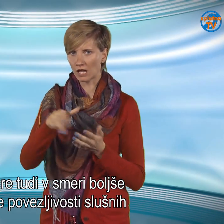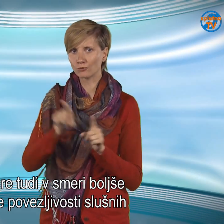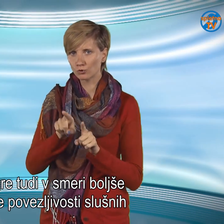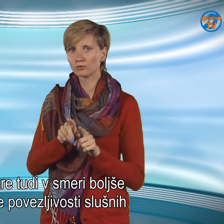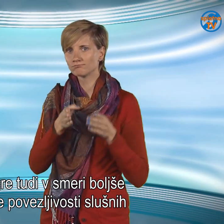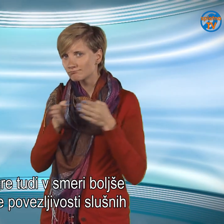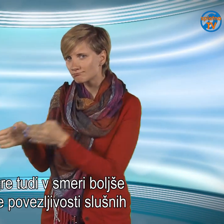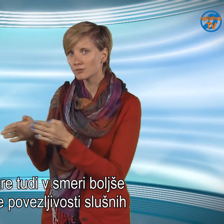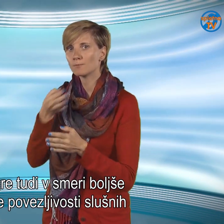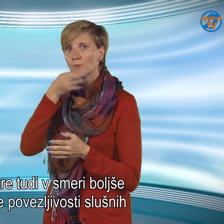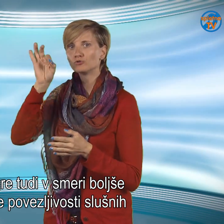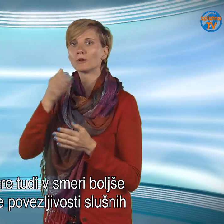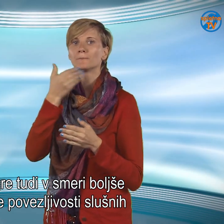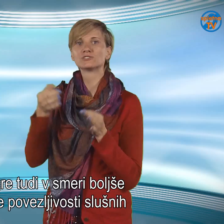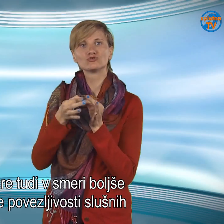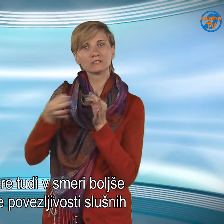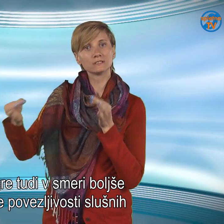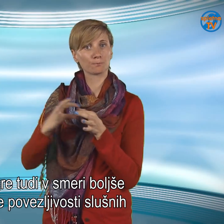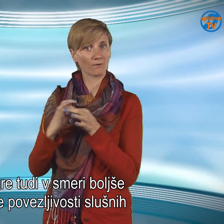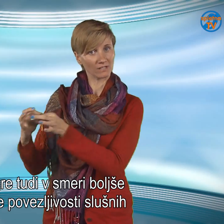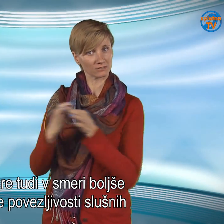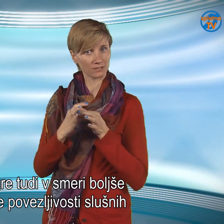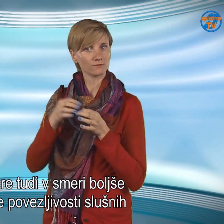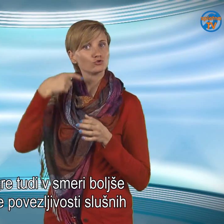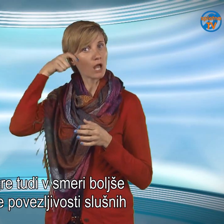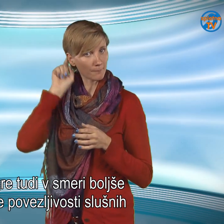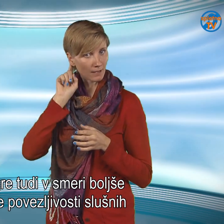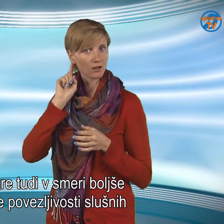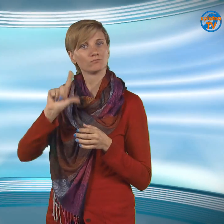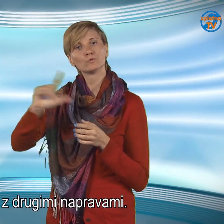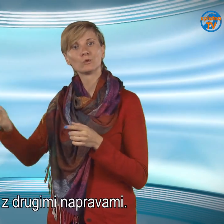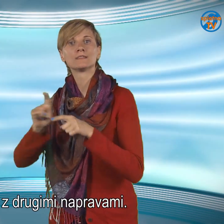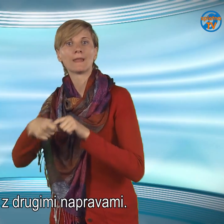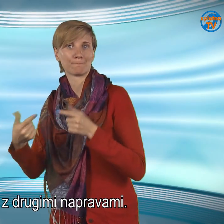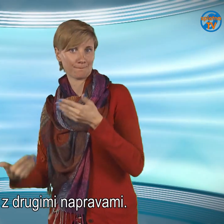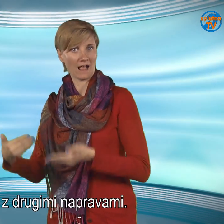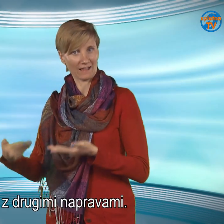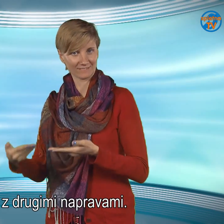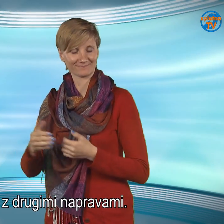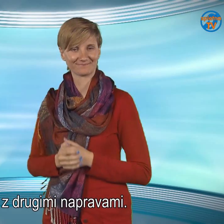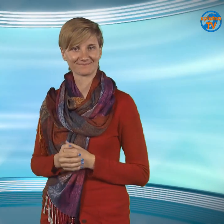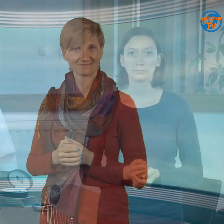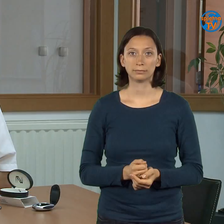Razvoj gre tudi v smeri boljše brezžične povezljivosti slušnih aparatov z drugimi napravami.